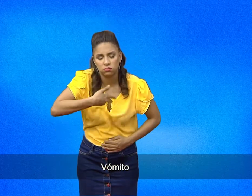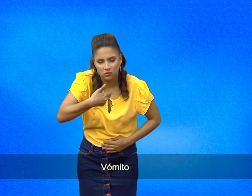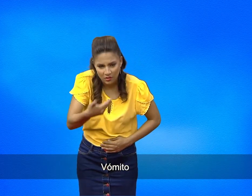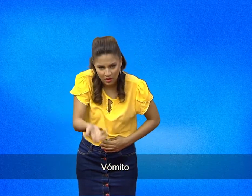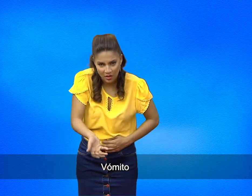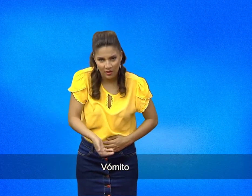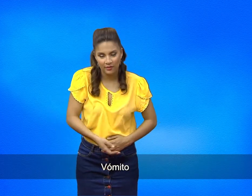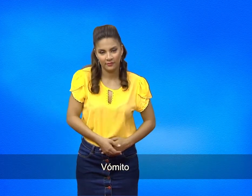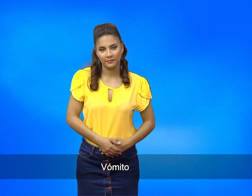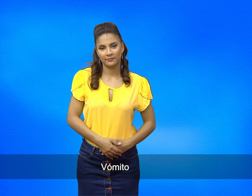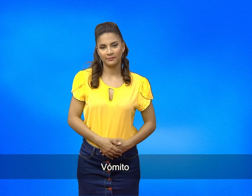vómito